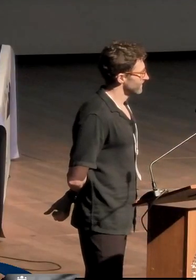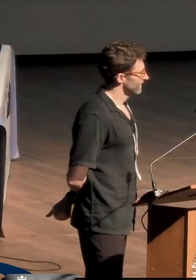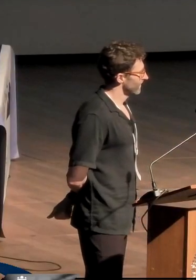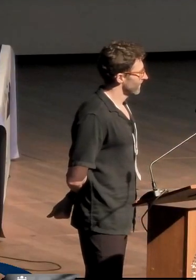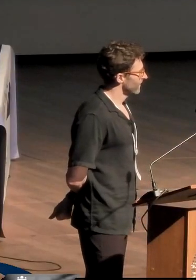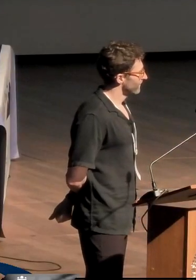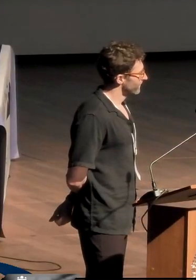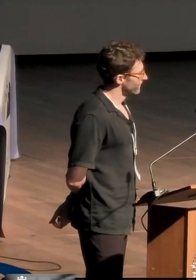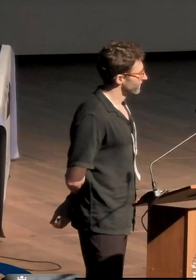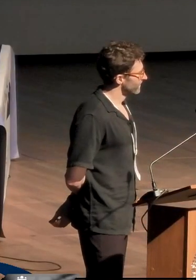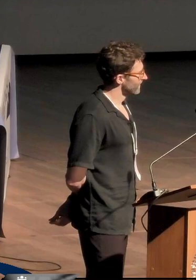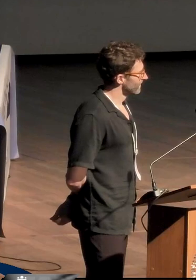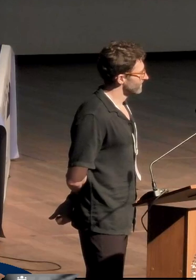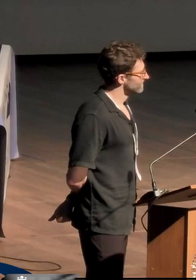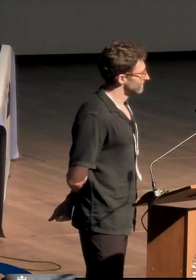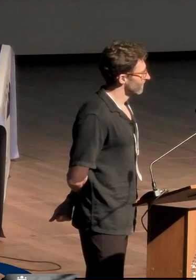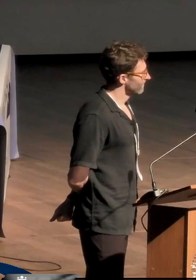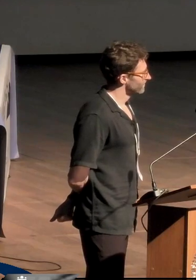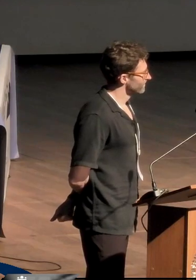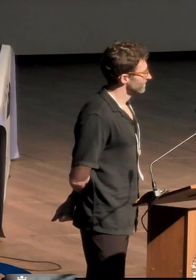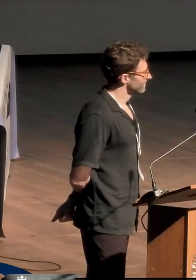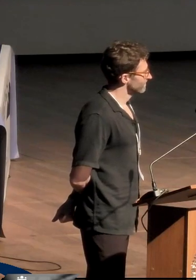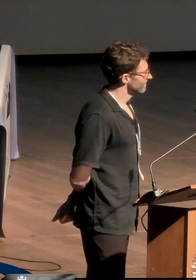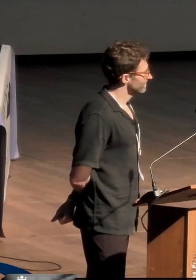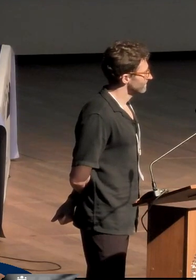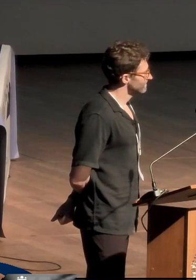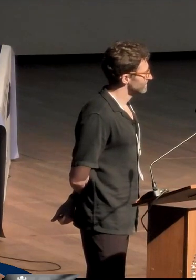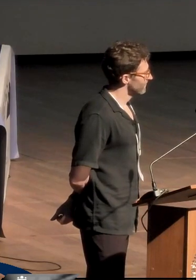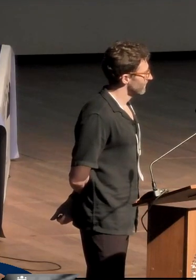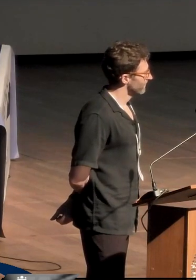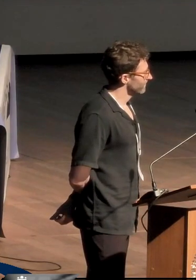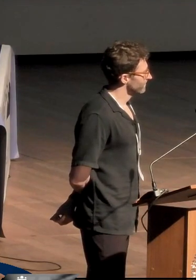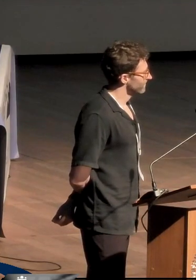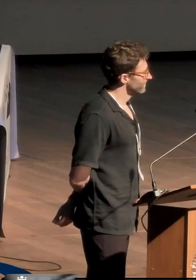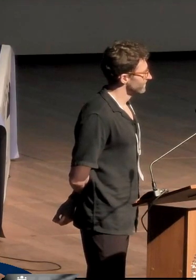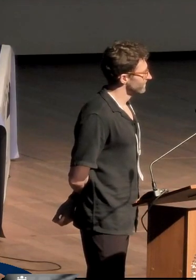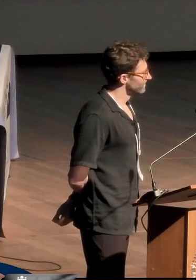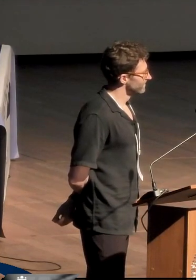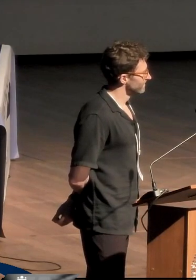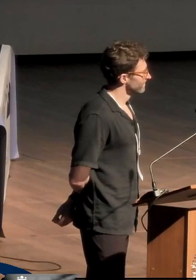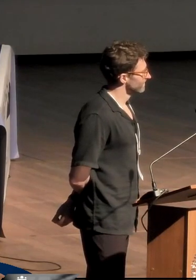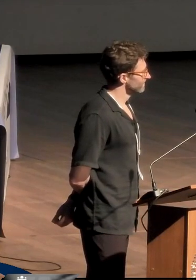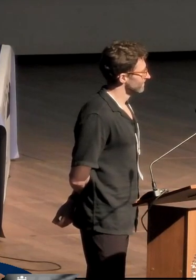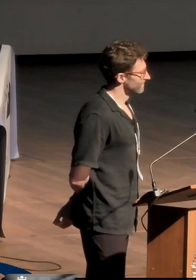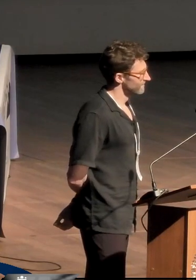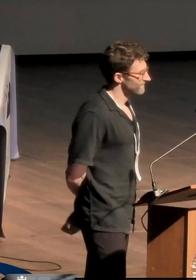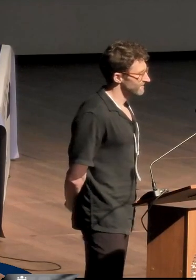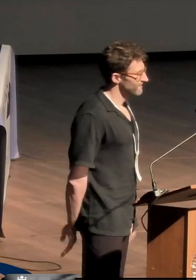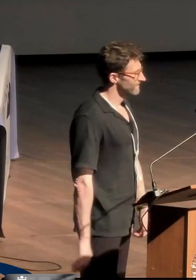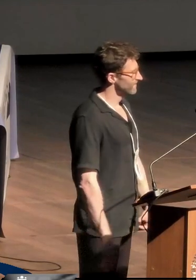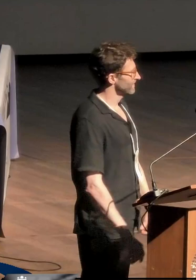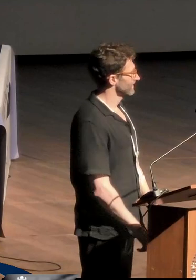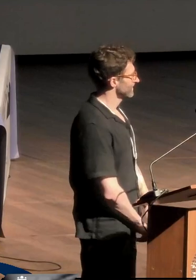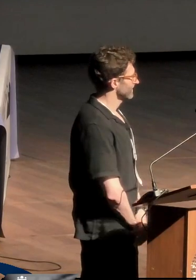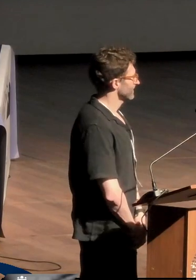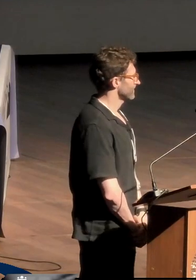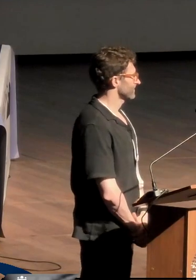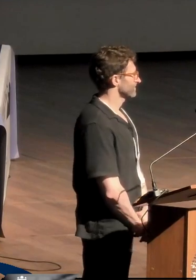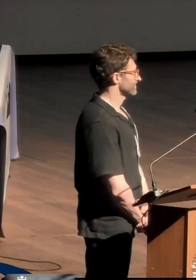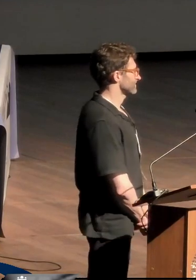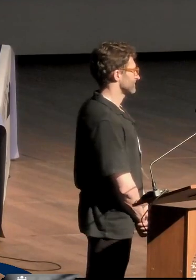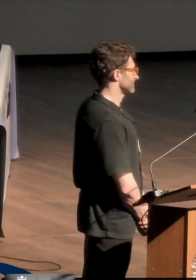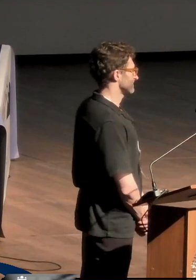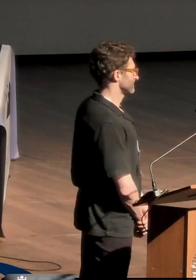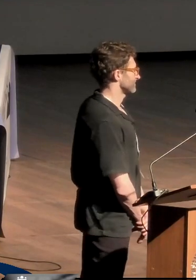apresentação e contato dos palestrantes para tirar dúvida todas as apresentações vão a gente vai colocar lá no site da